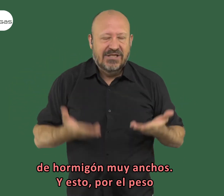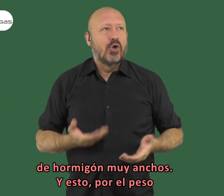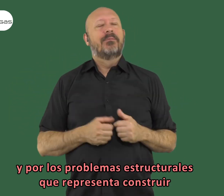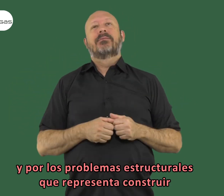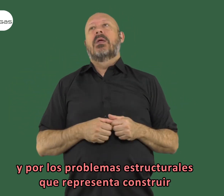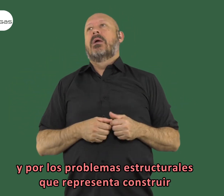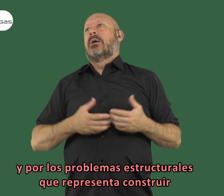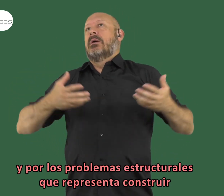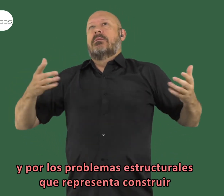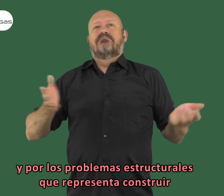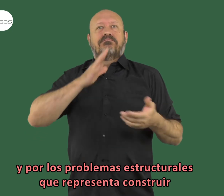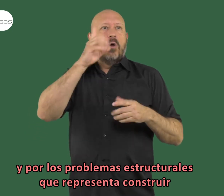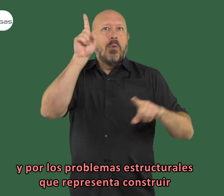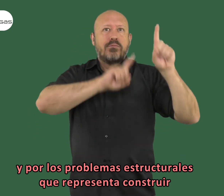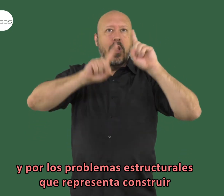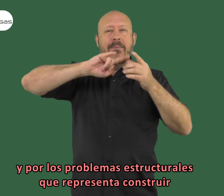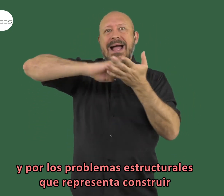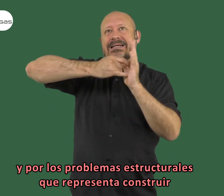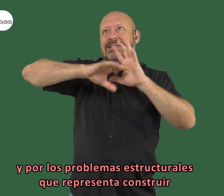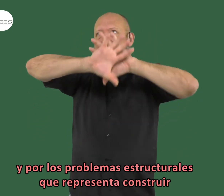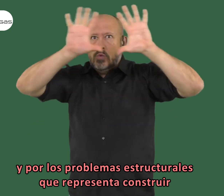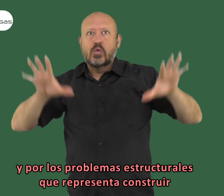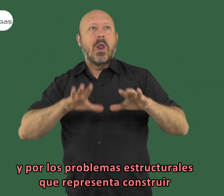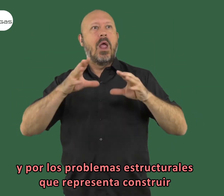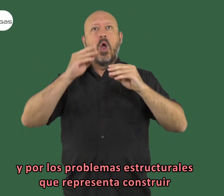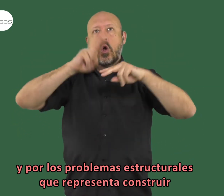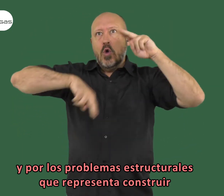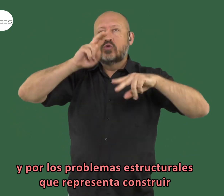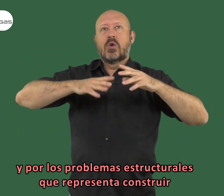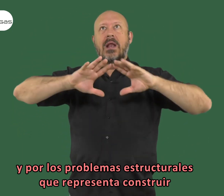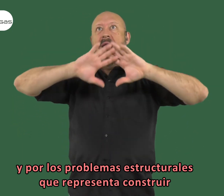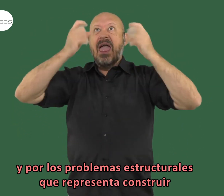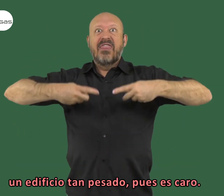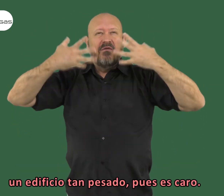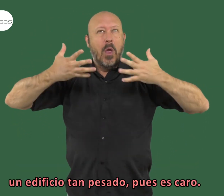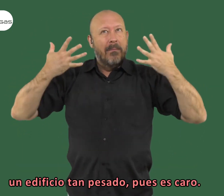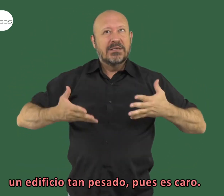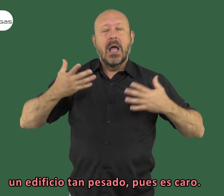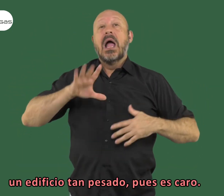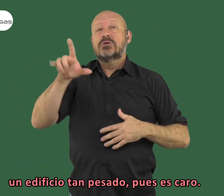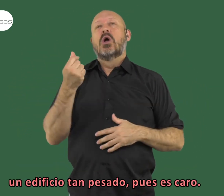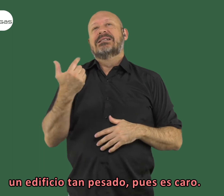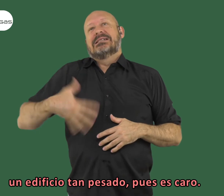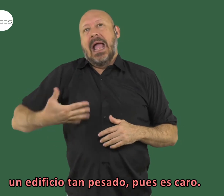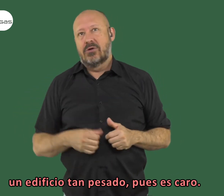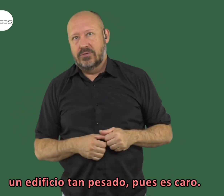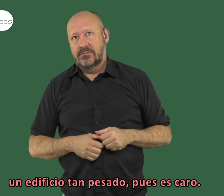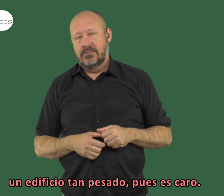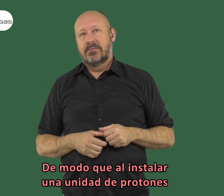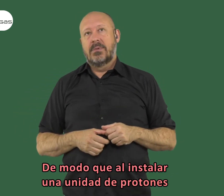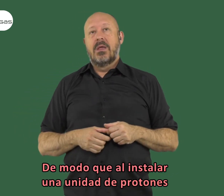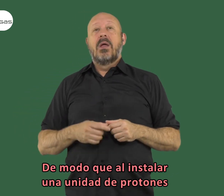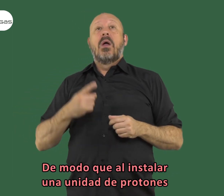el peso y por los problemas estructurales que representa construir un edificio tan pesado, pues es caro.